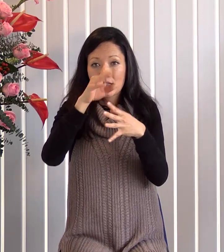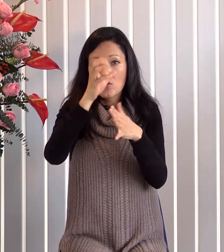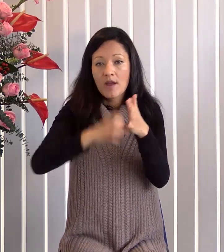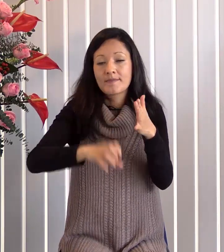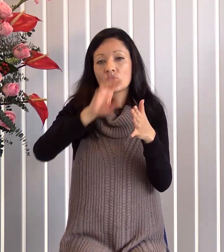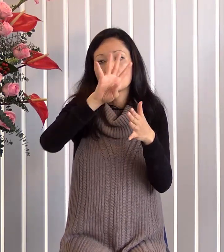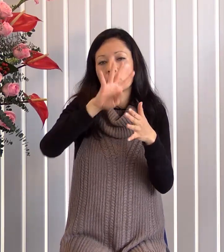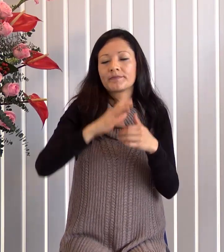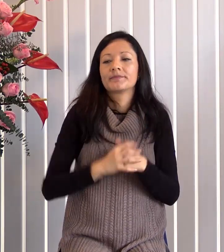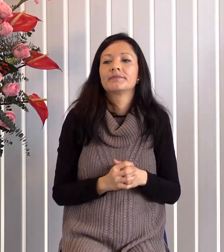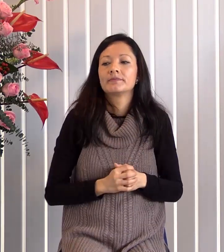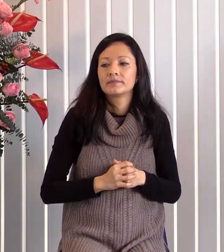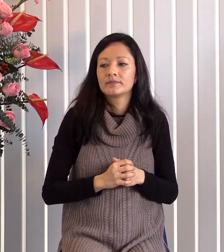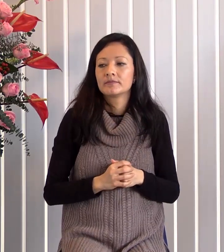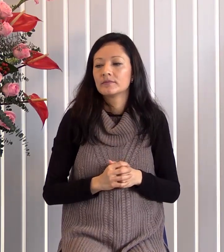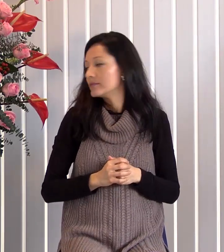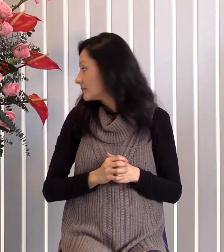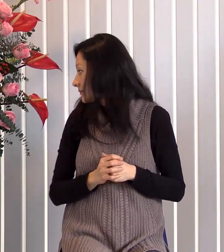4.